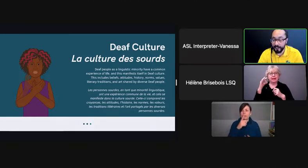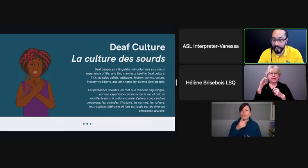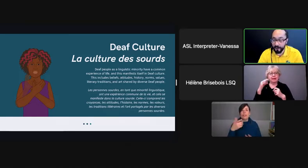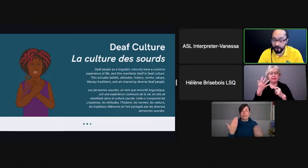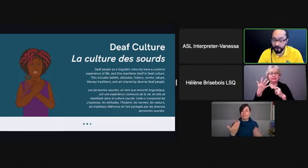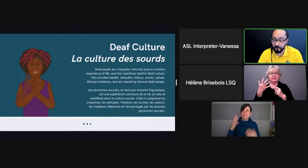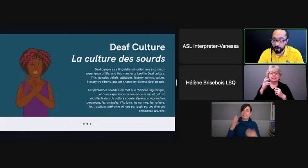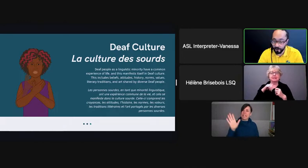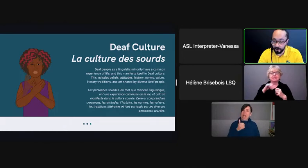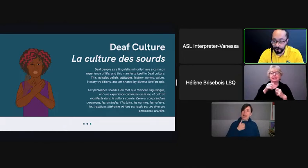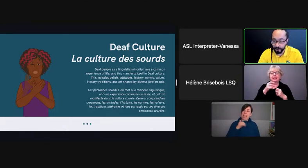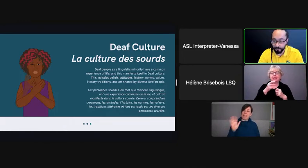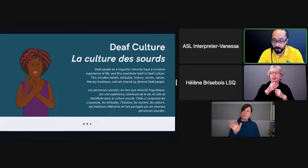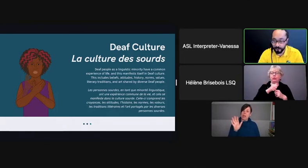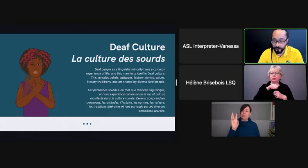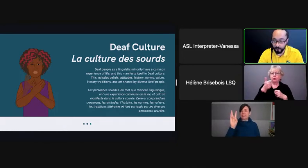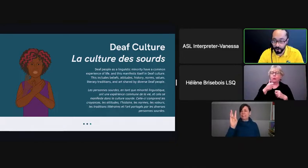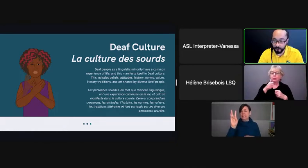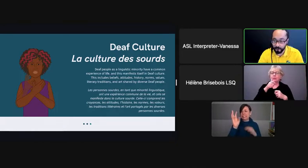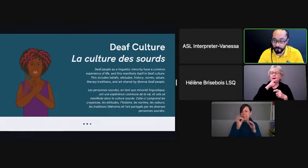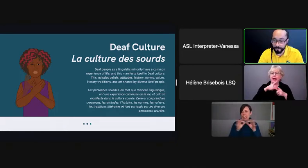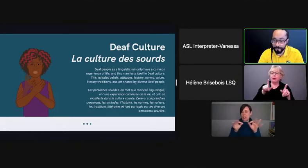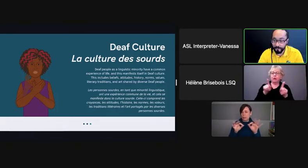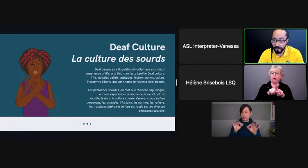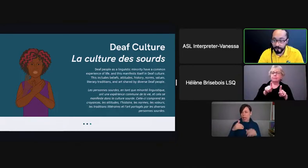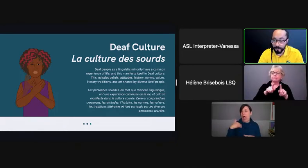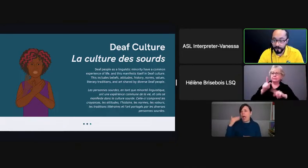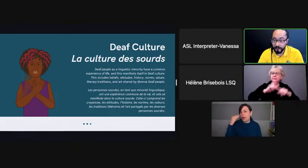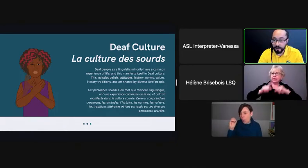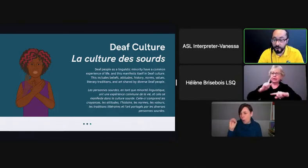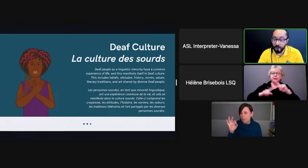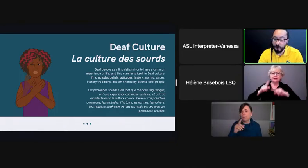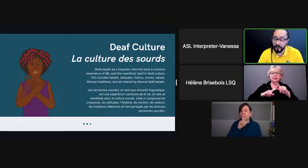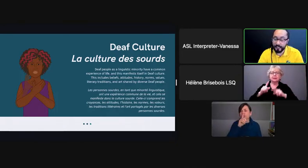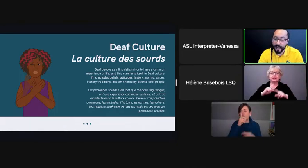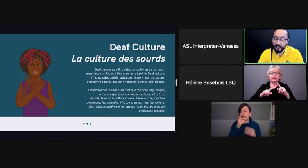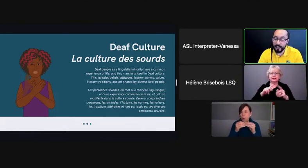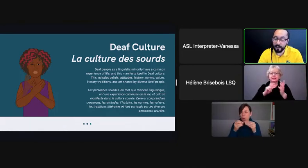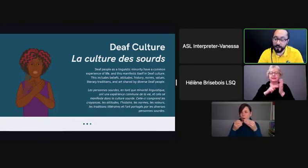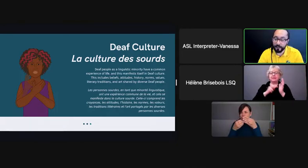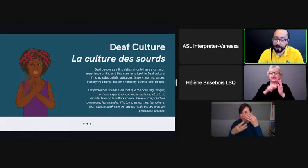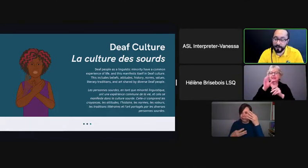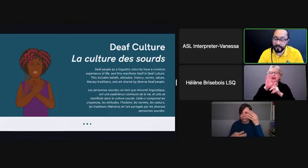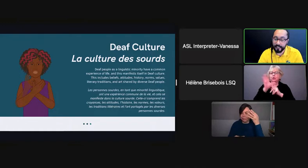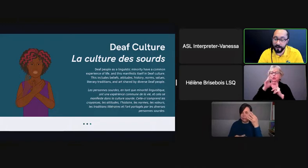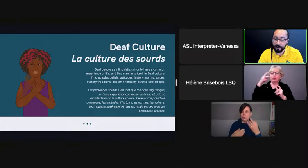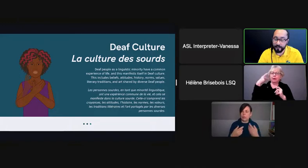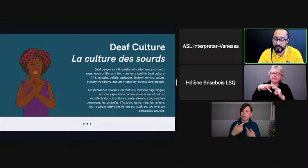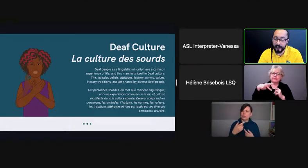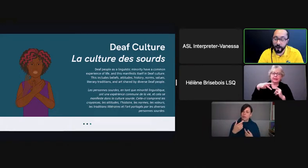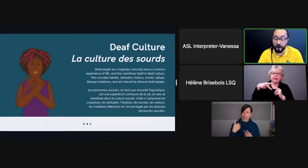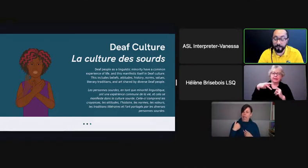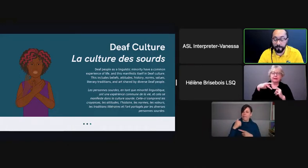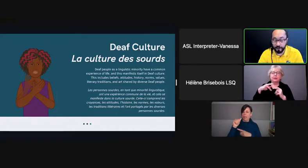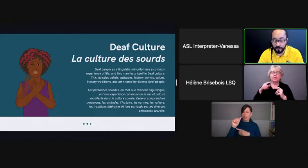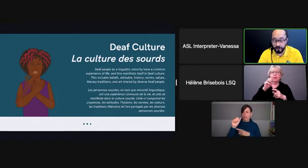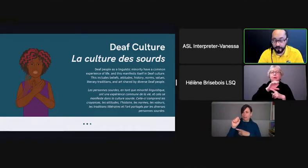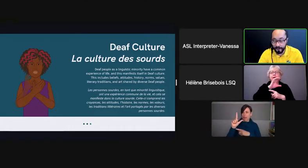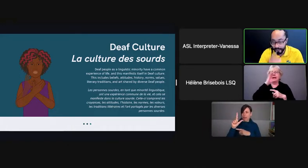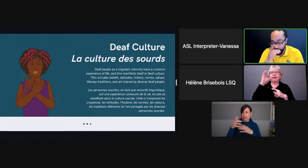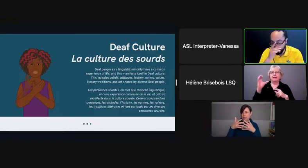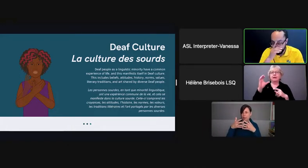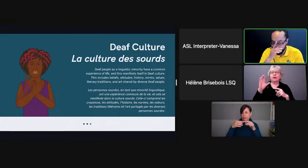d'autres langues, comme la langue des signes, qui comprend sa propre culture. Donc, au Canada, il y a environ